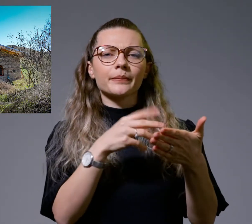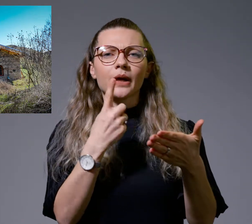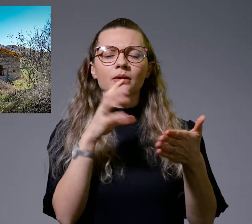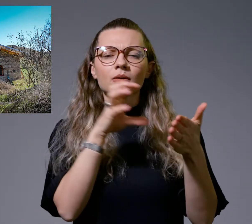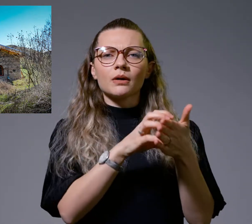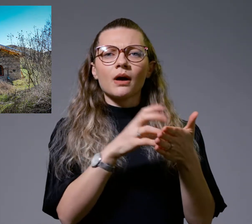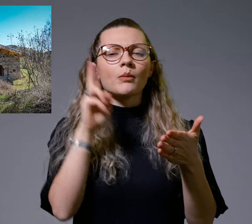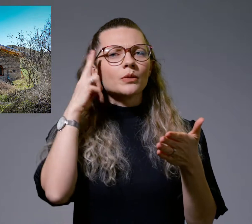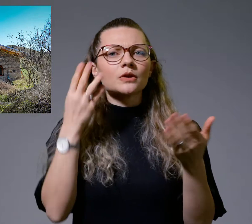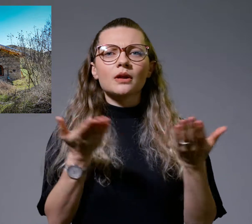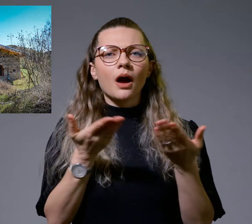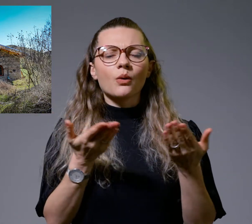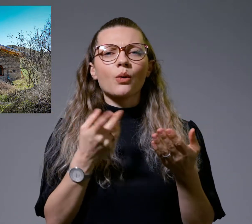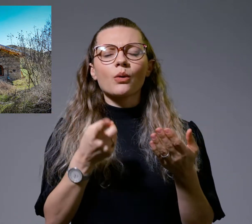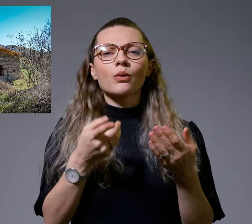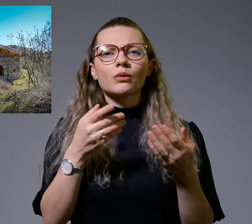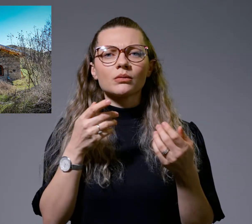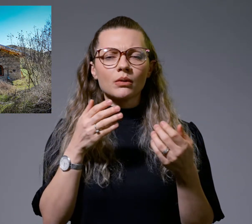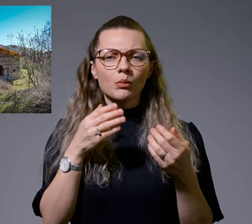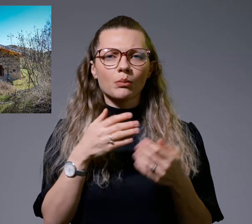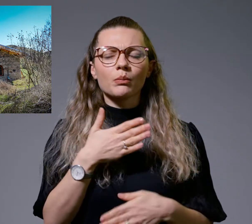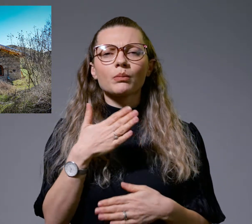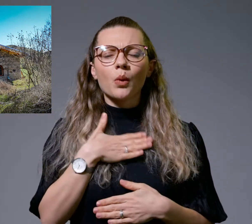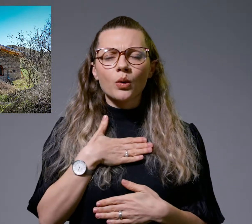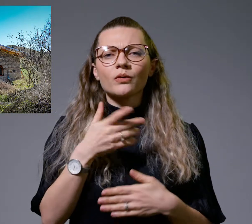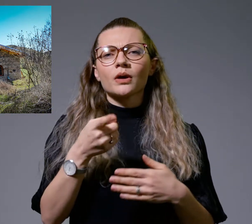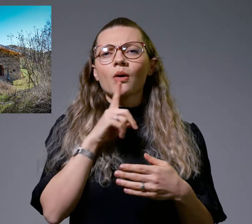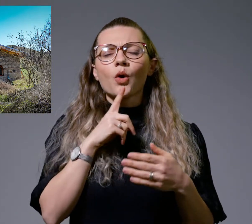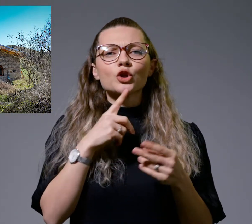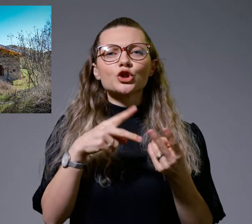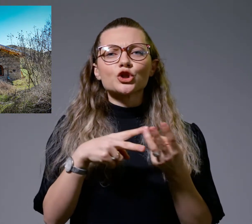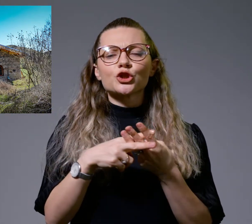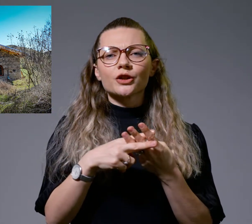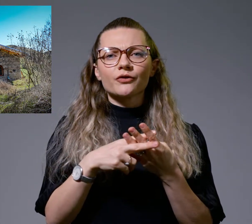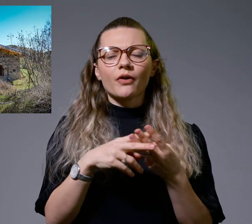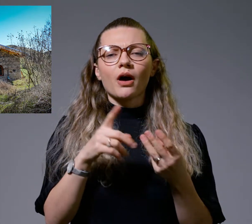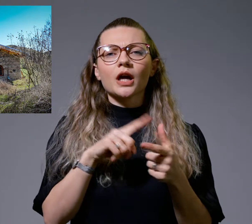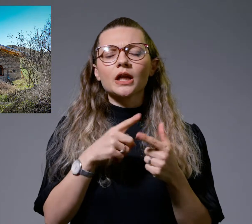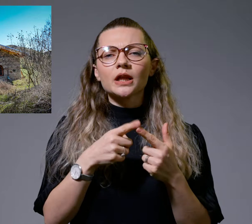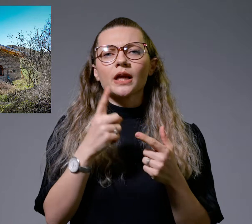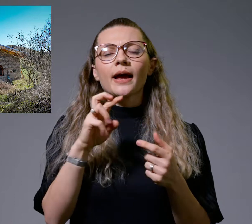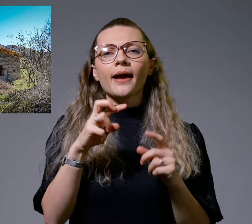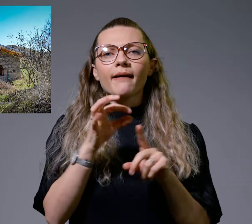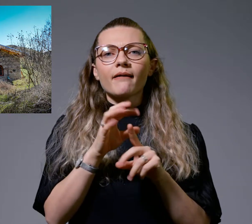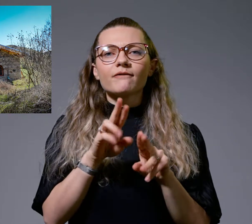како поклонување на жртвата или Евхаристија,